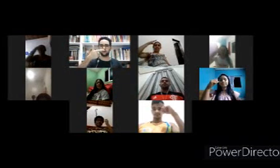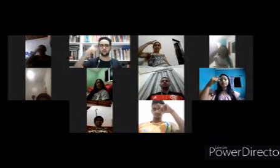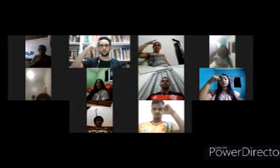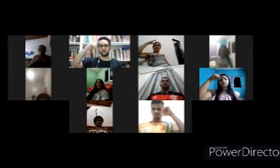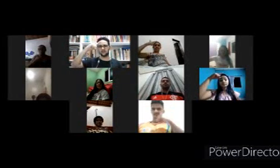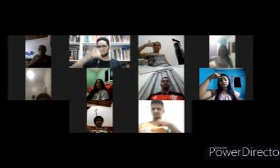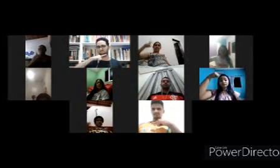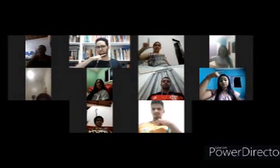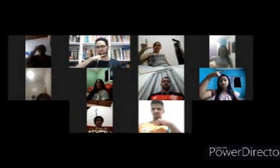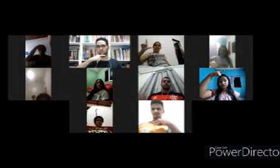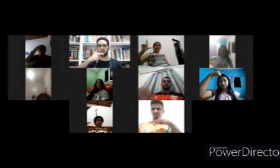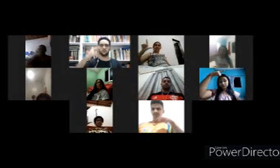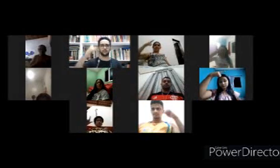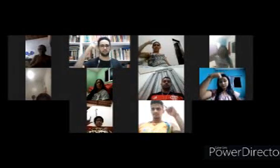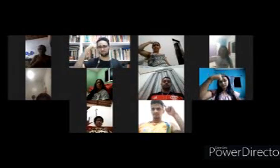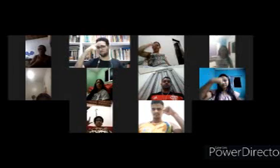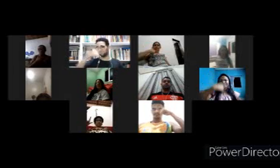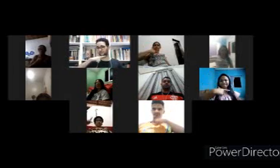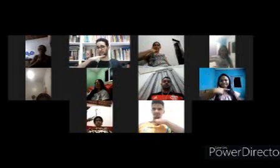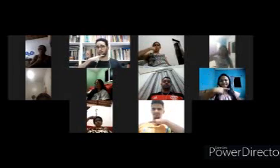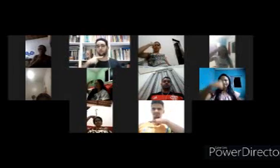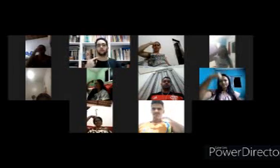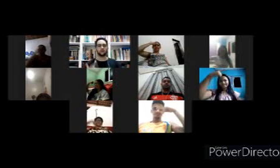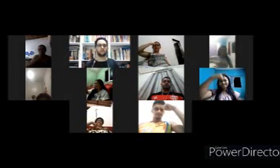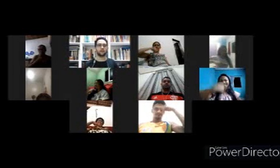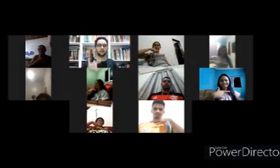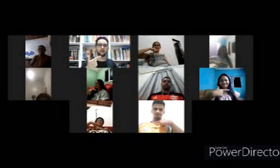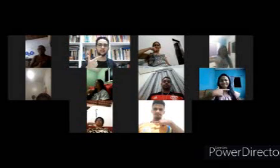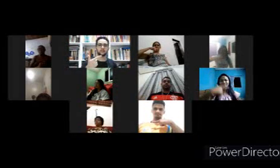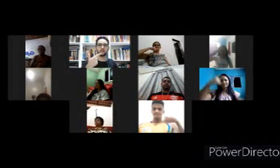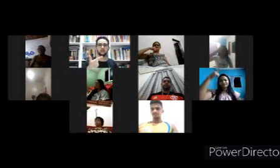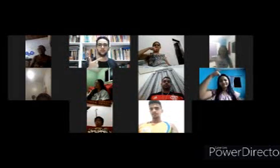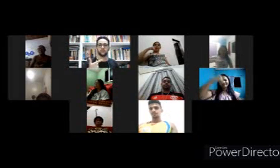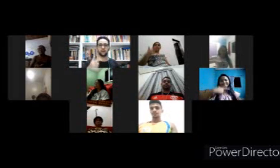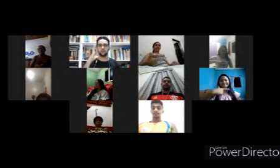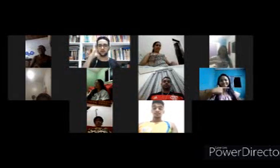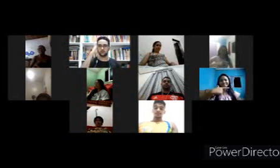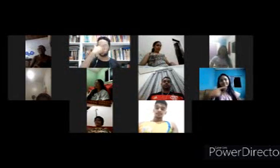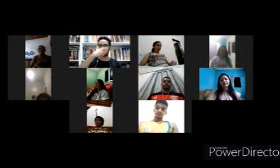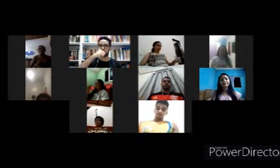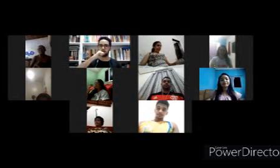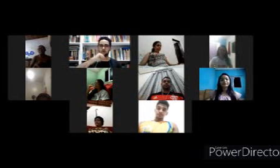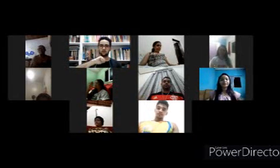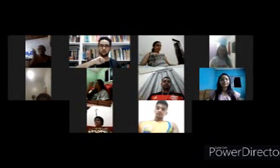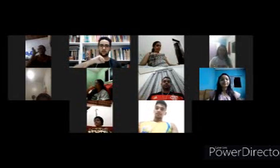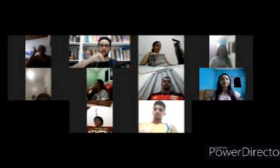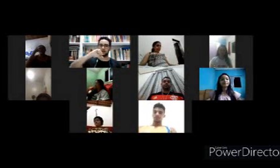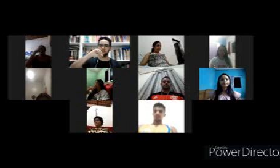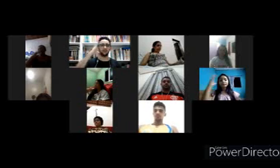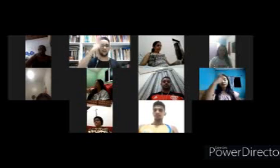Configuração de mão e L, porque é feio. Também tem esse de feio. Tanto assim, negando que não